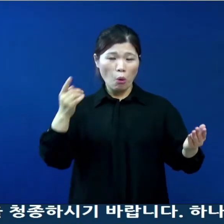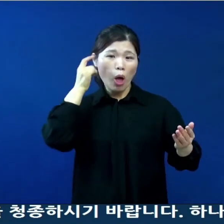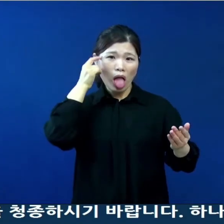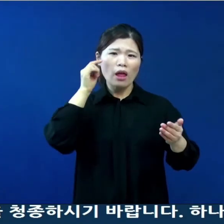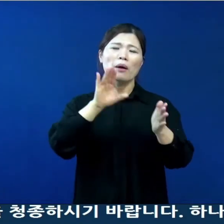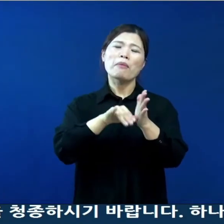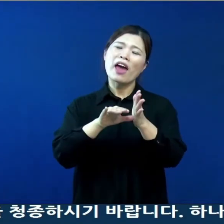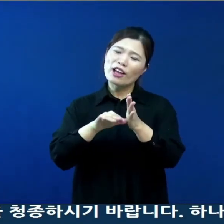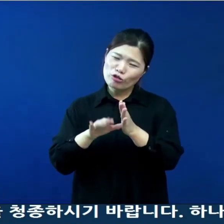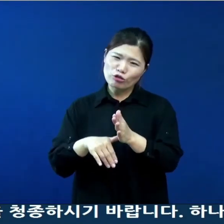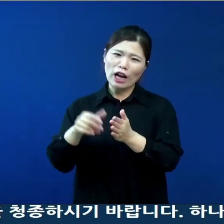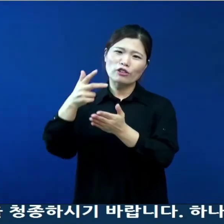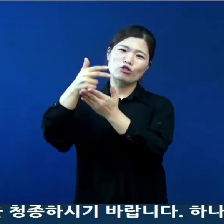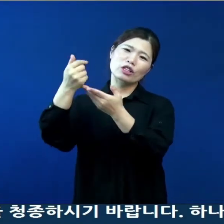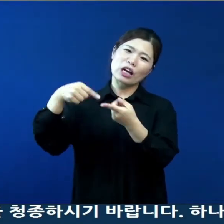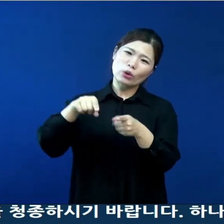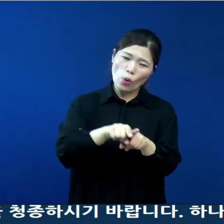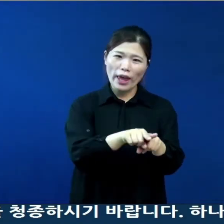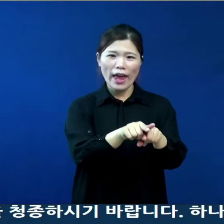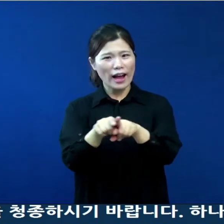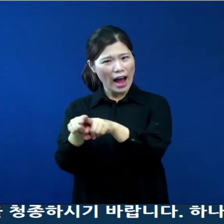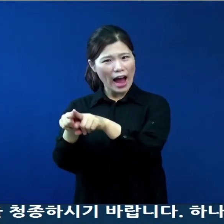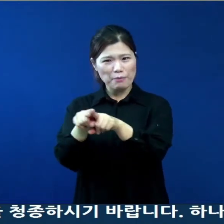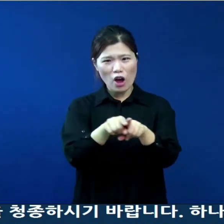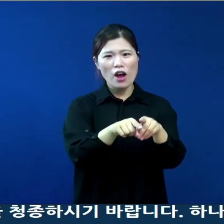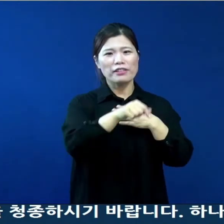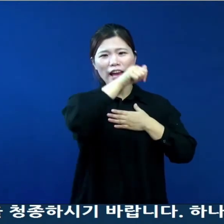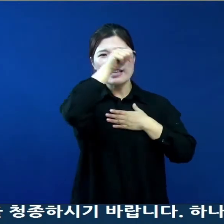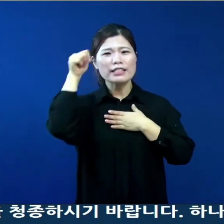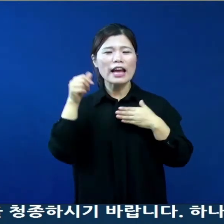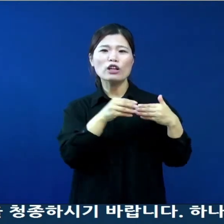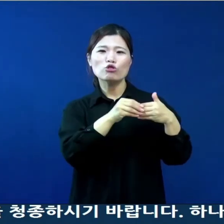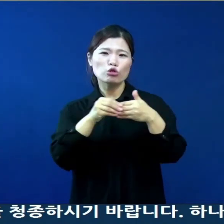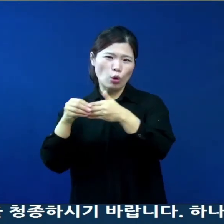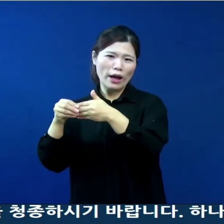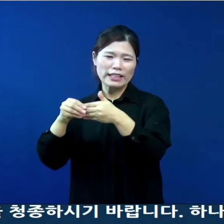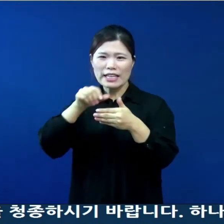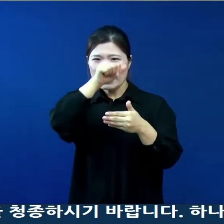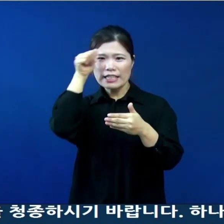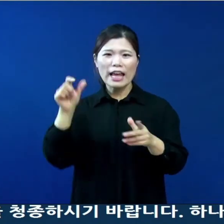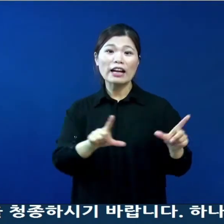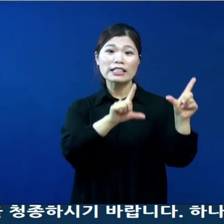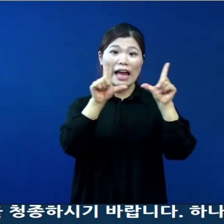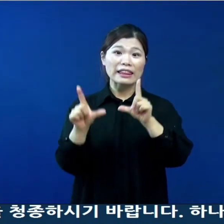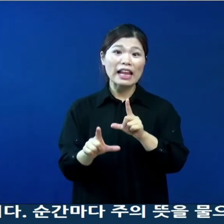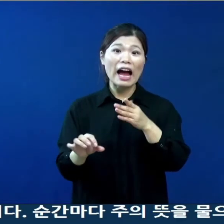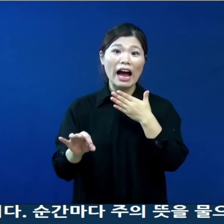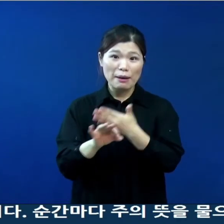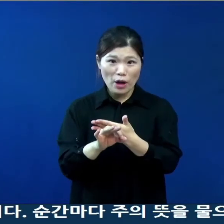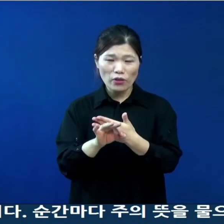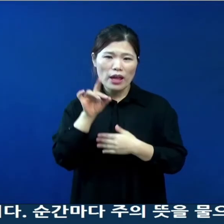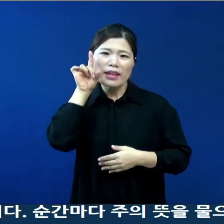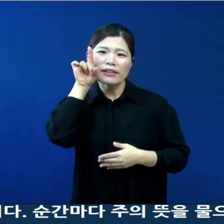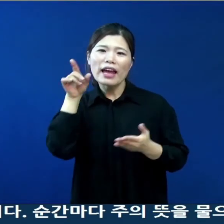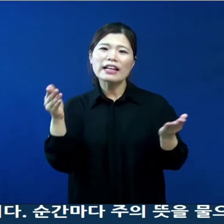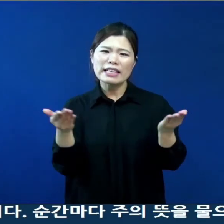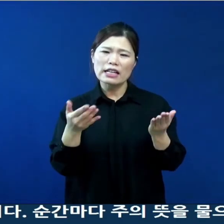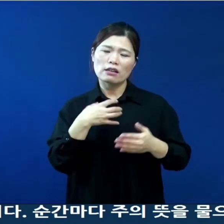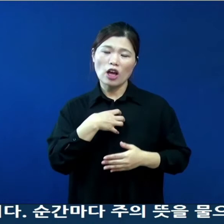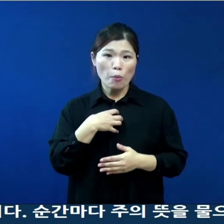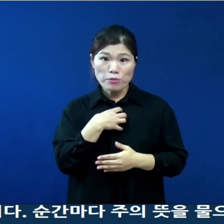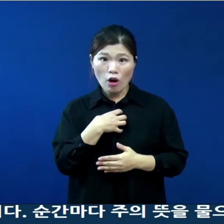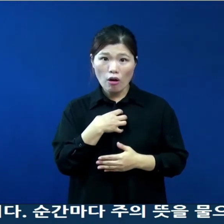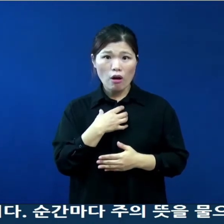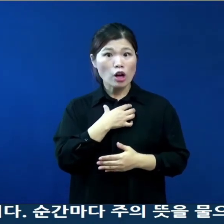성령님과 동행하며 교통하며 성령께서 내 인생을 주도하는 인생을 살아가는 사람이라면 내일 일을 염려하거나